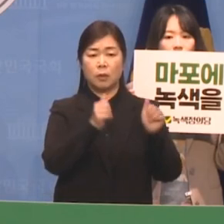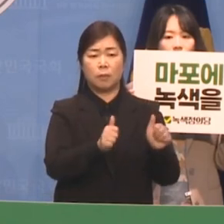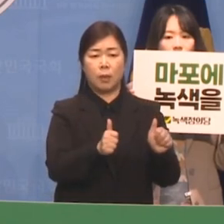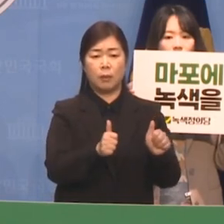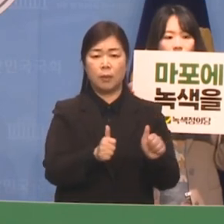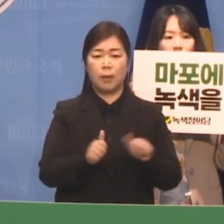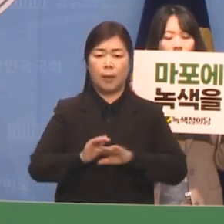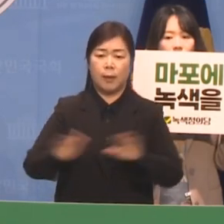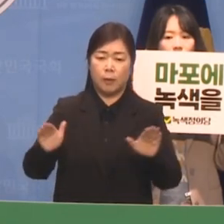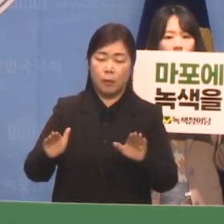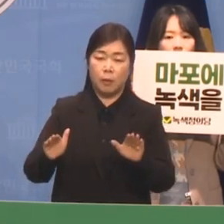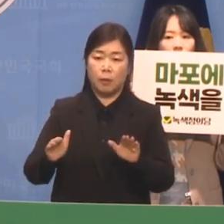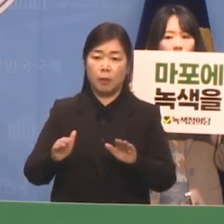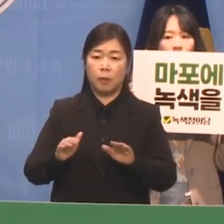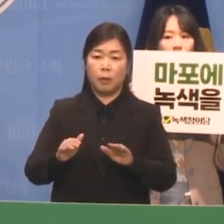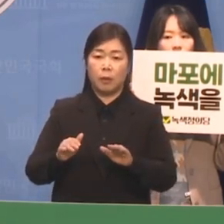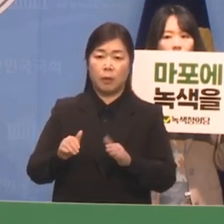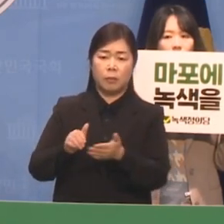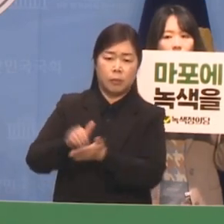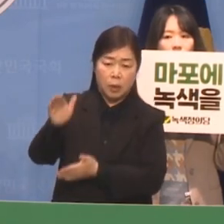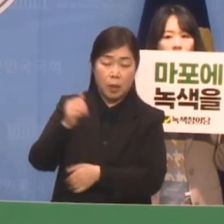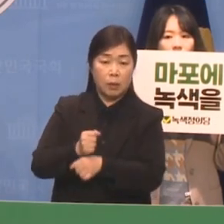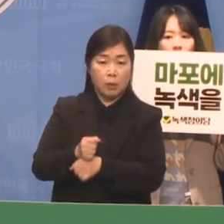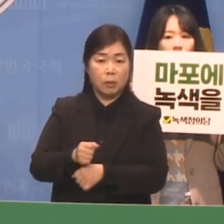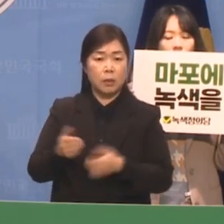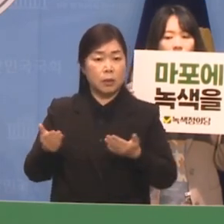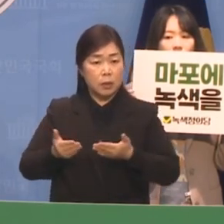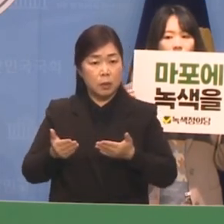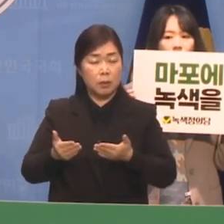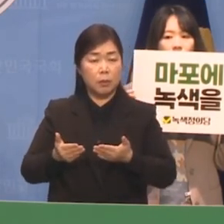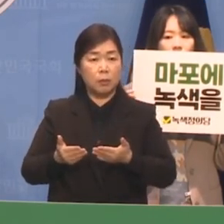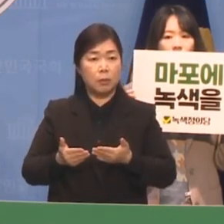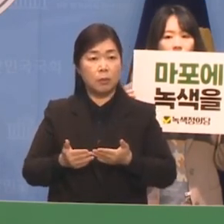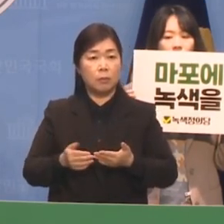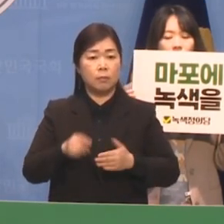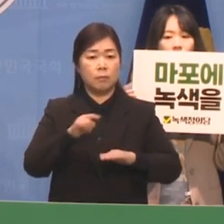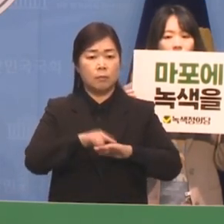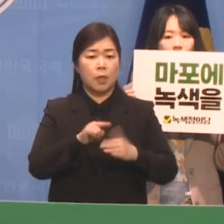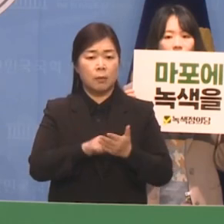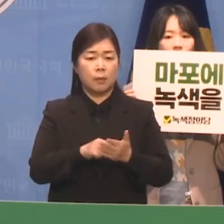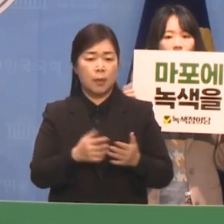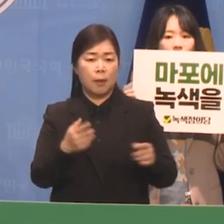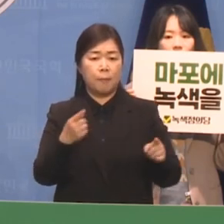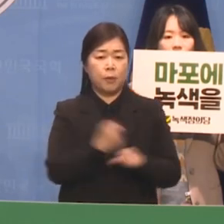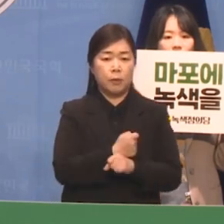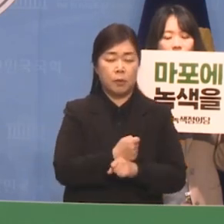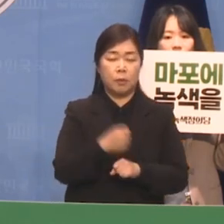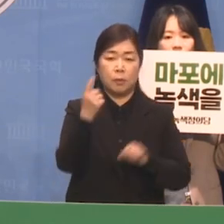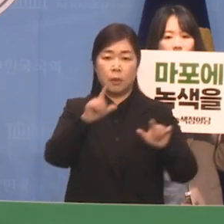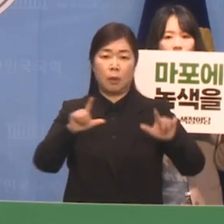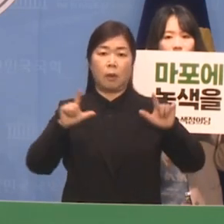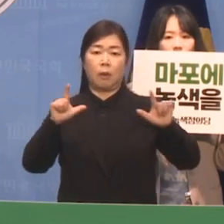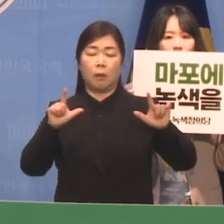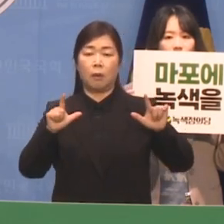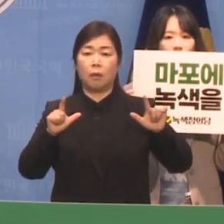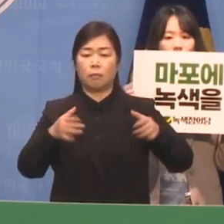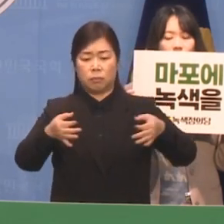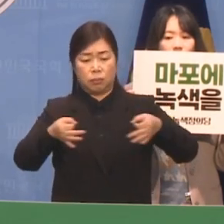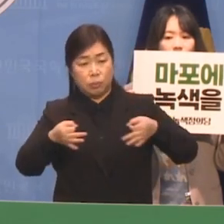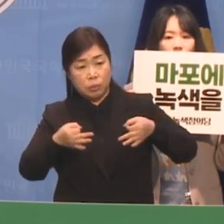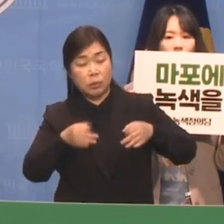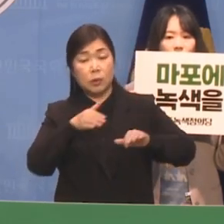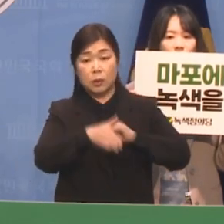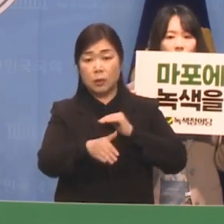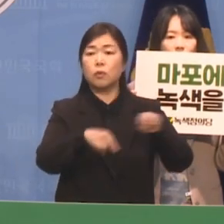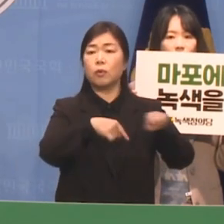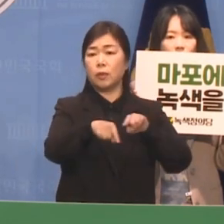심판과 청산을 말하며 칼끝을 맞대는 일, 복수심과 영웅심에 압도되고 경도된